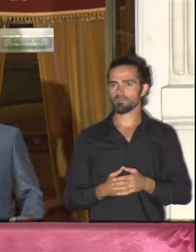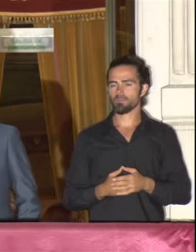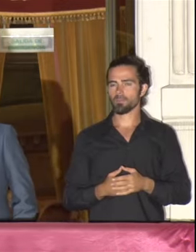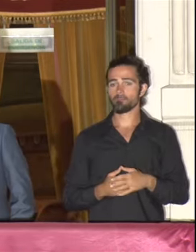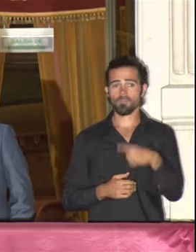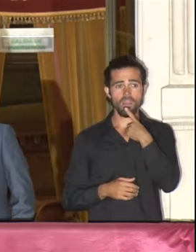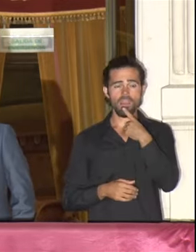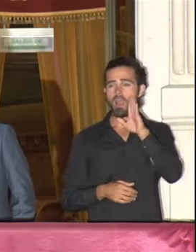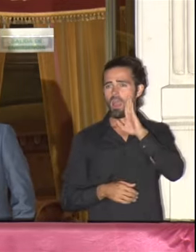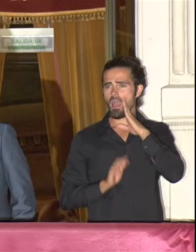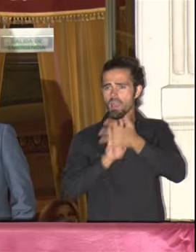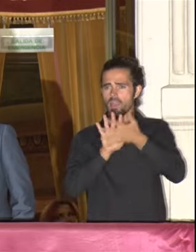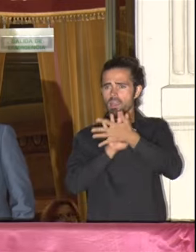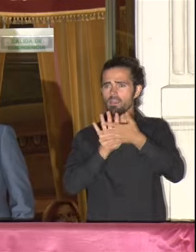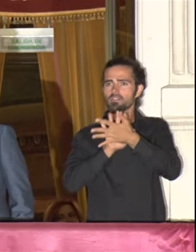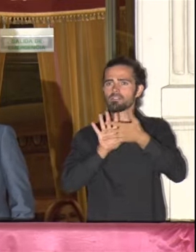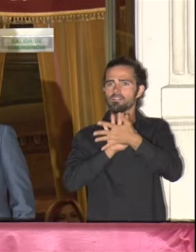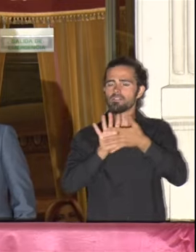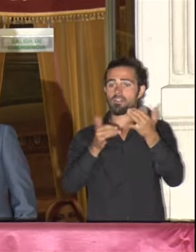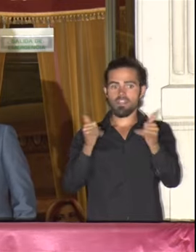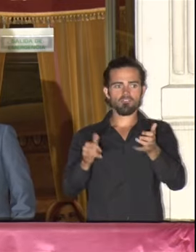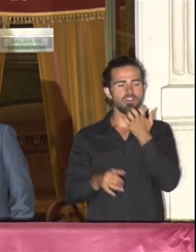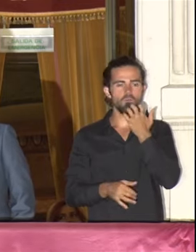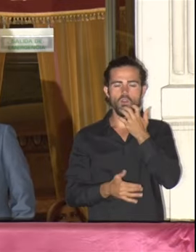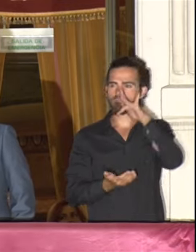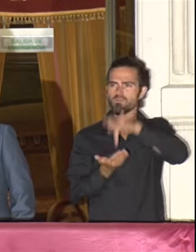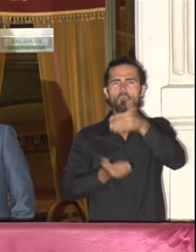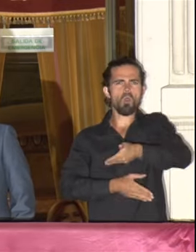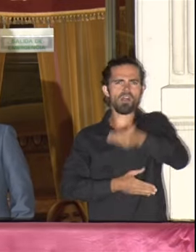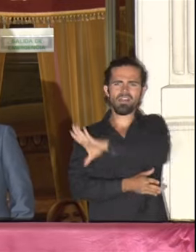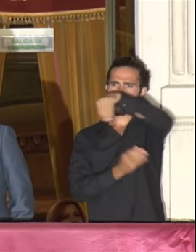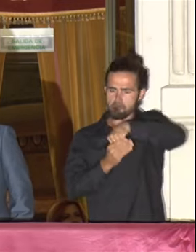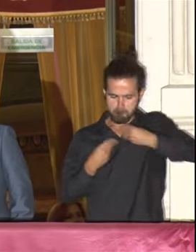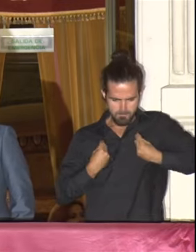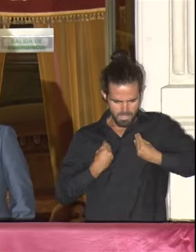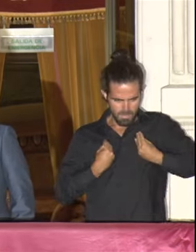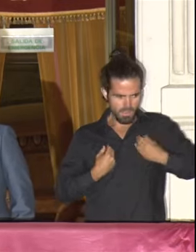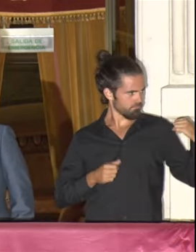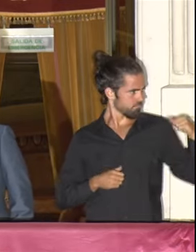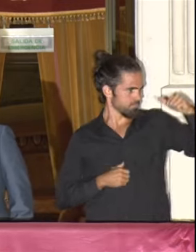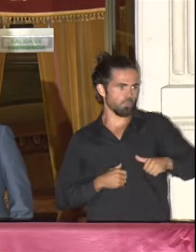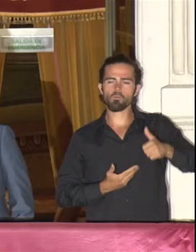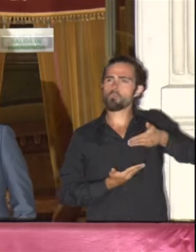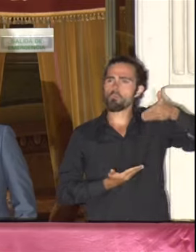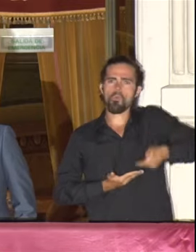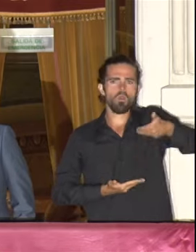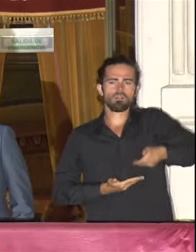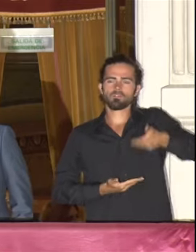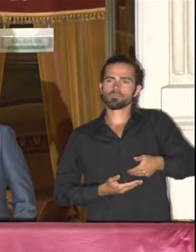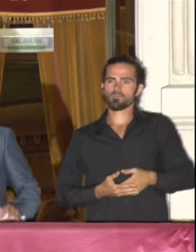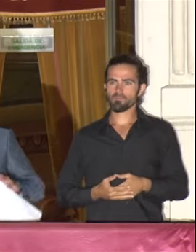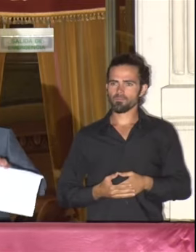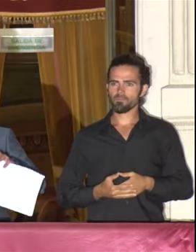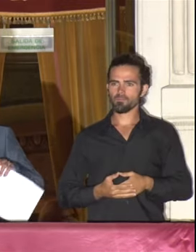Os he dicho que la feria es el hilo conductor de mi vida, que ha tenido, en la feria ha tenido hechos bastante importantes para mí,